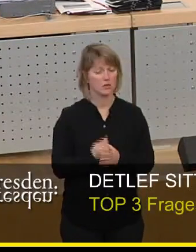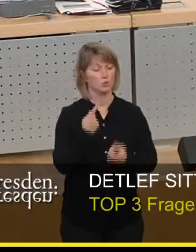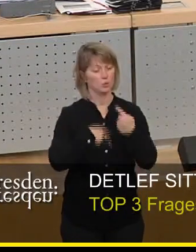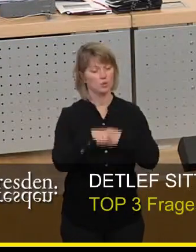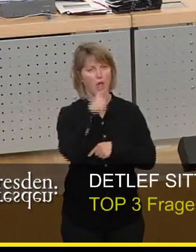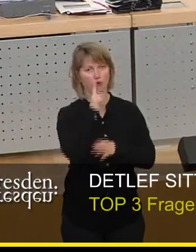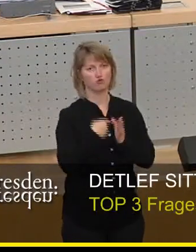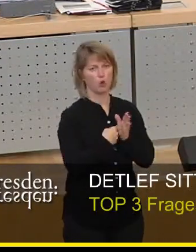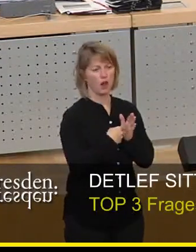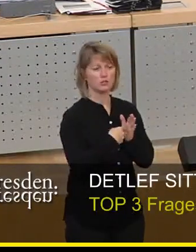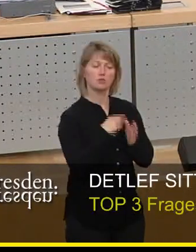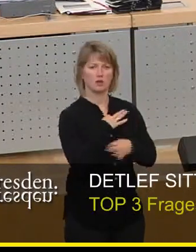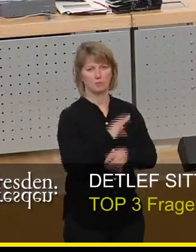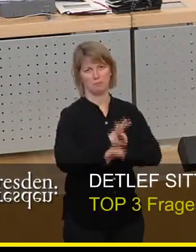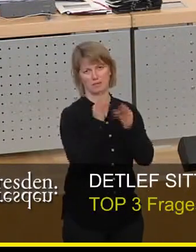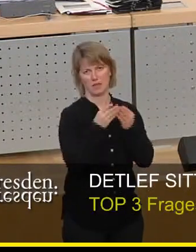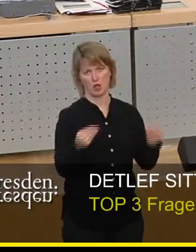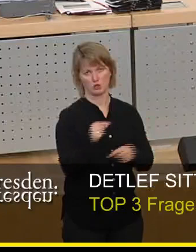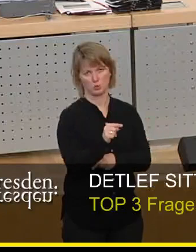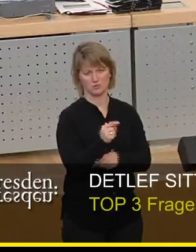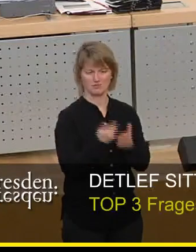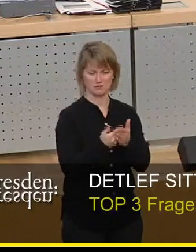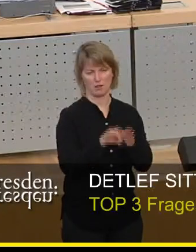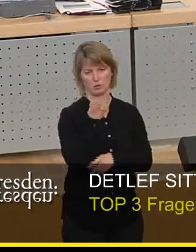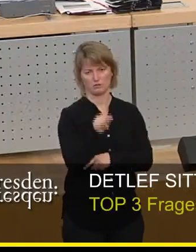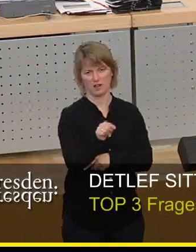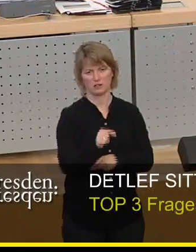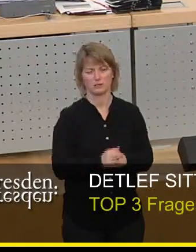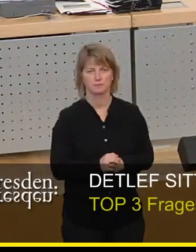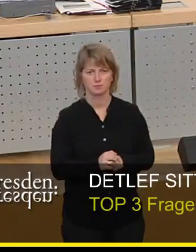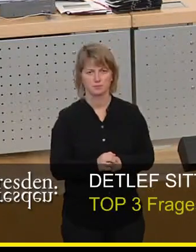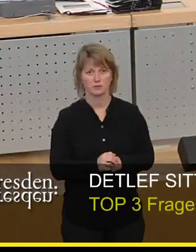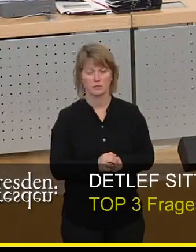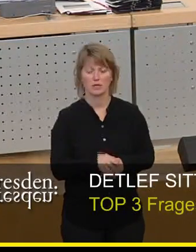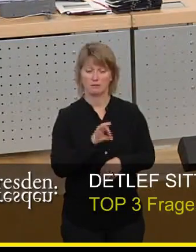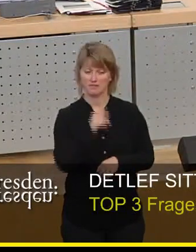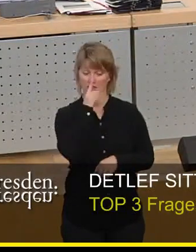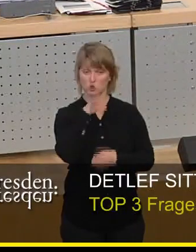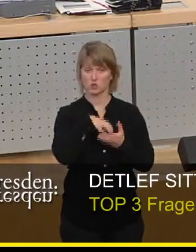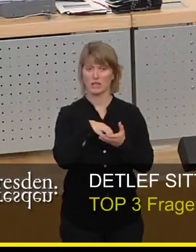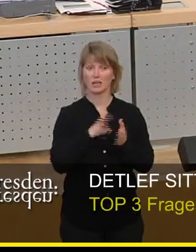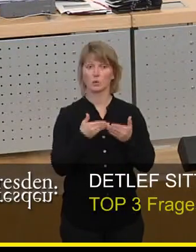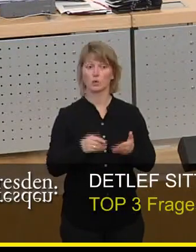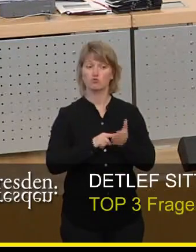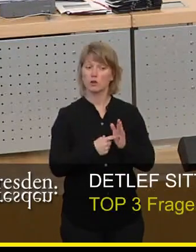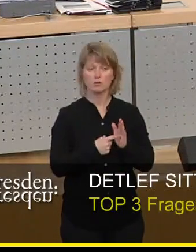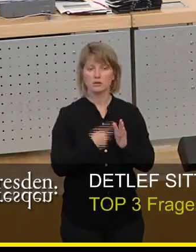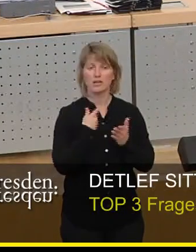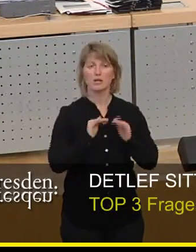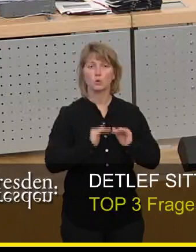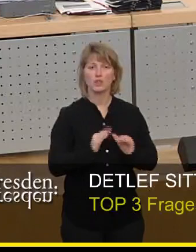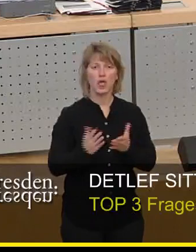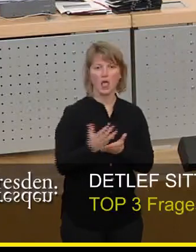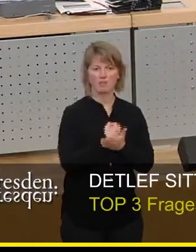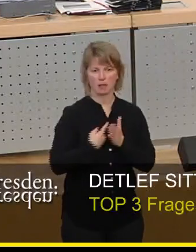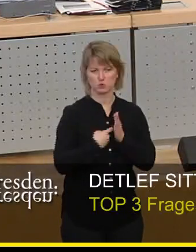als vorteilhafteste Lösung darstellt. Insbesondere die Tatsache, dass bei Einlage der städtischen Grundstücke keine Grunderwerbsteuer